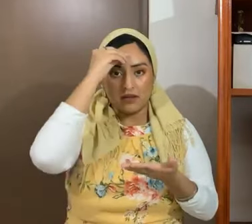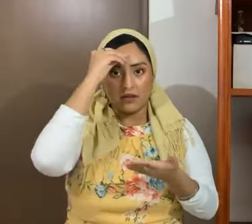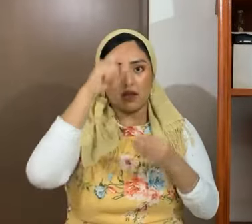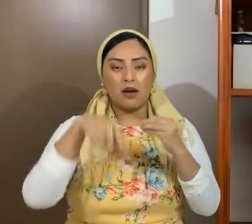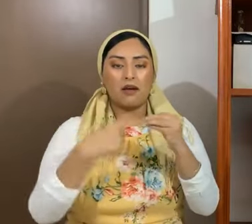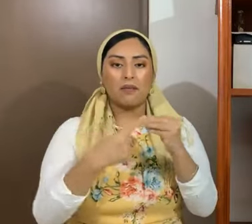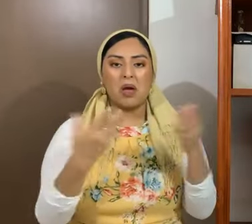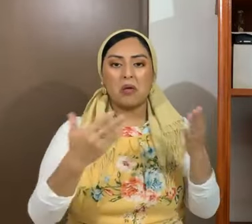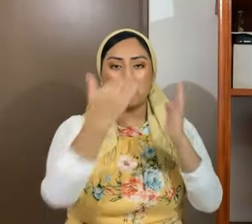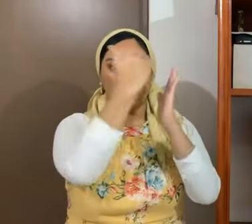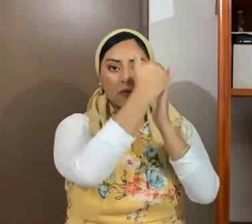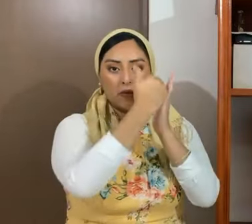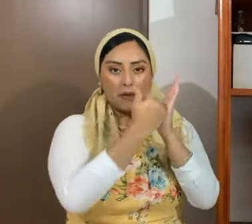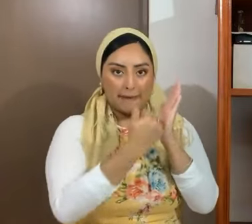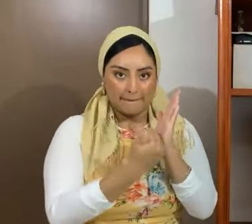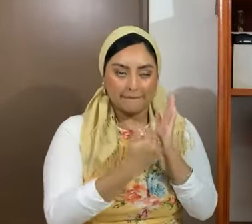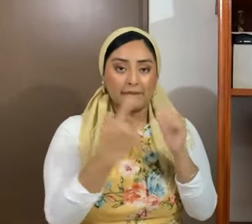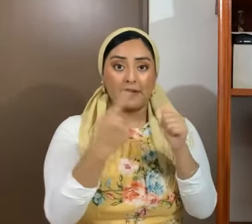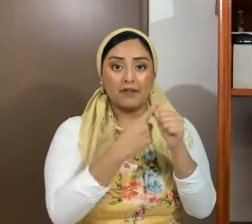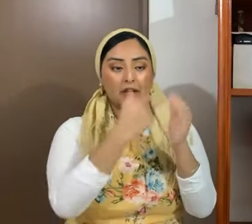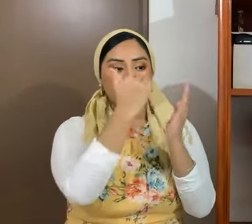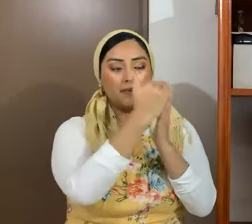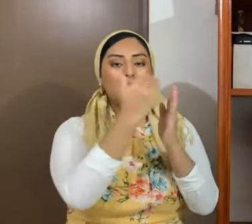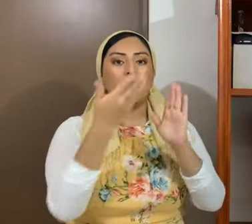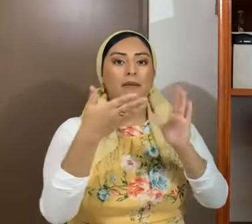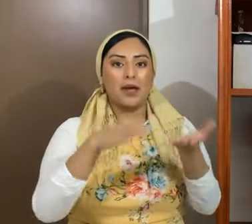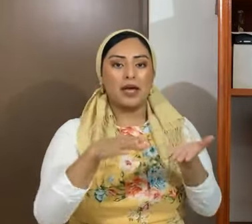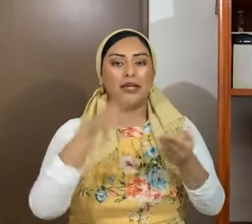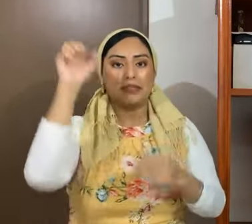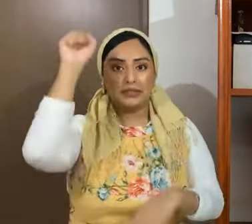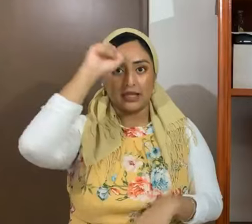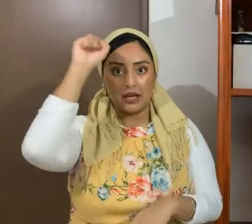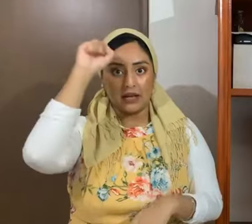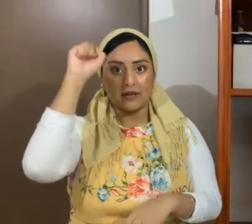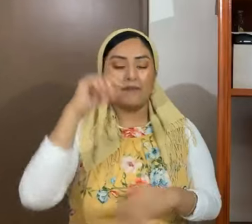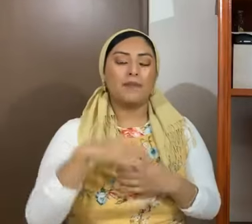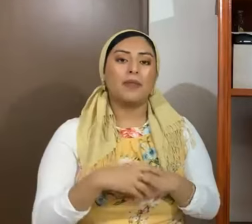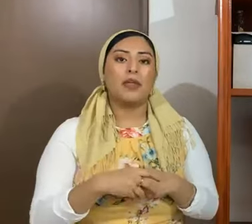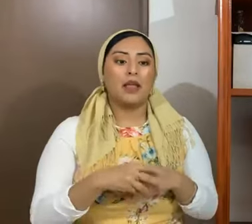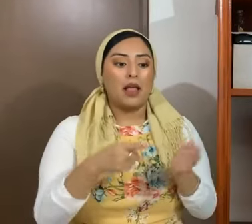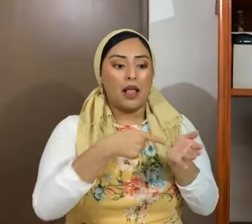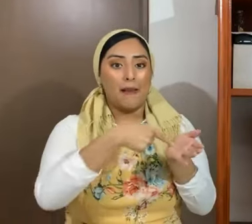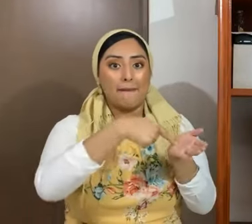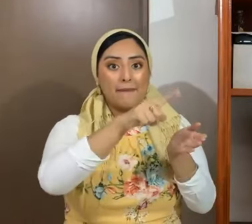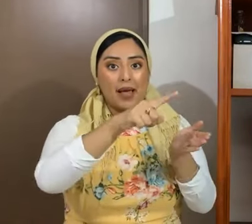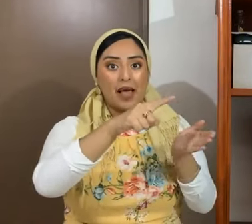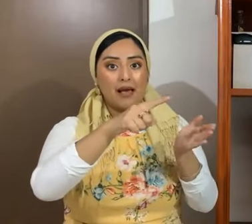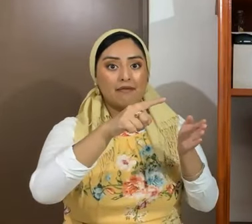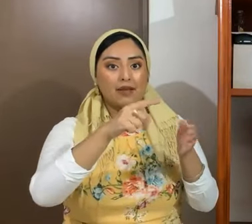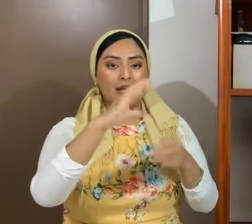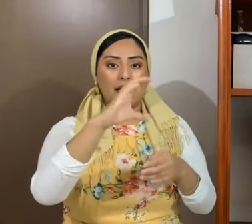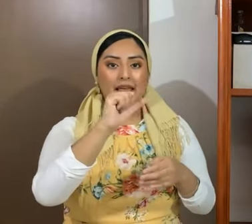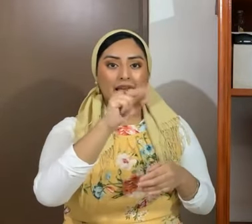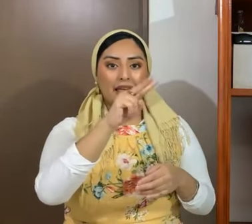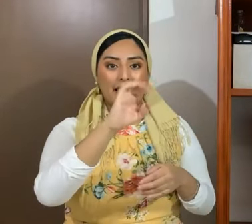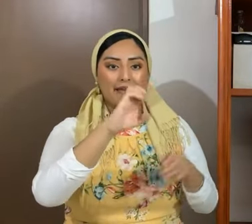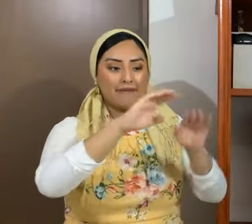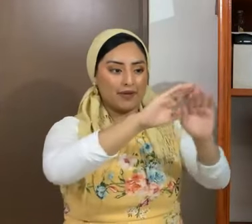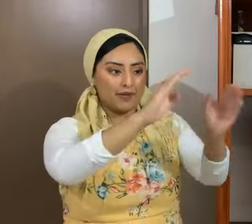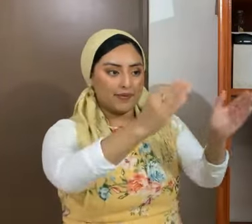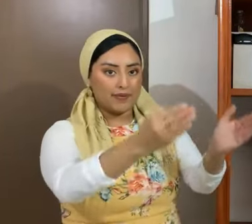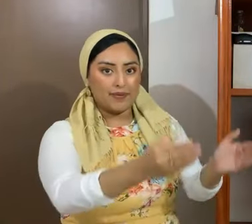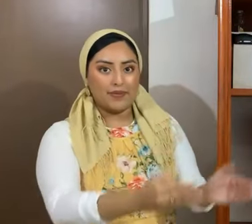los siguientes puntos. La muerte de Sara, la compra de la cueva de Macpela por